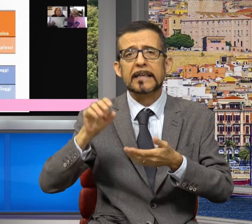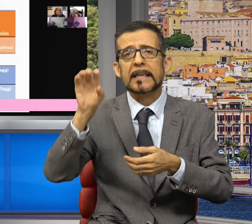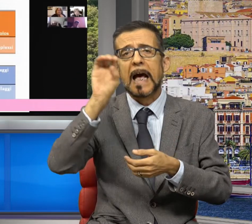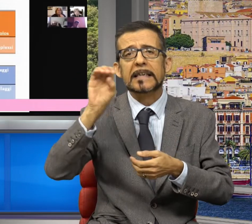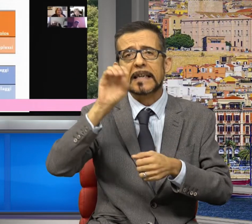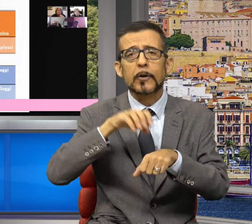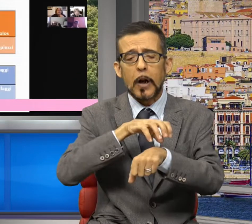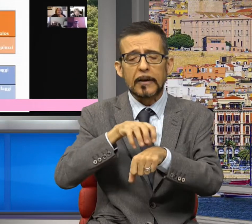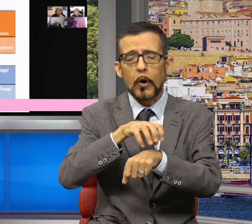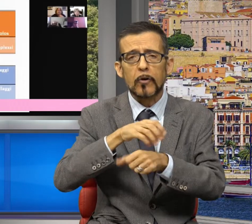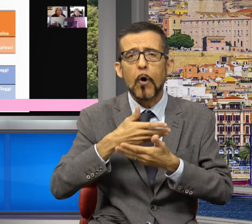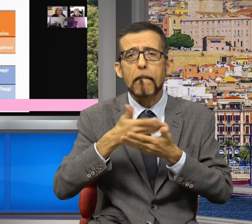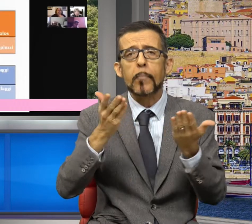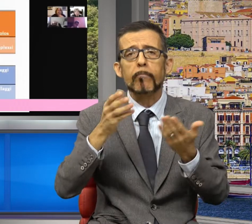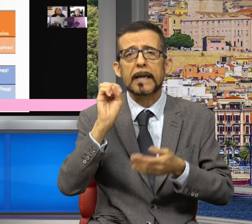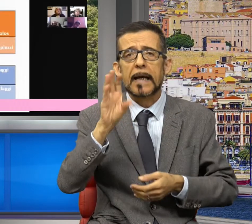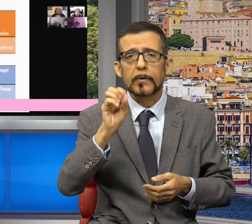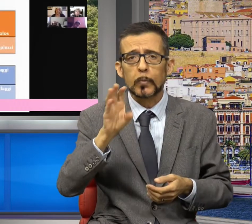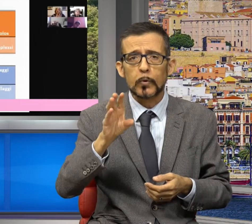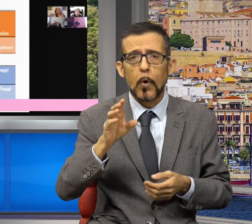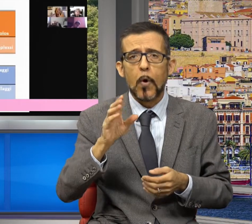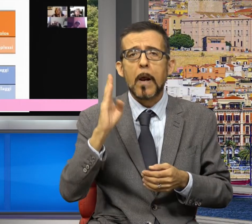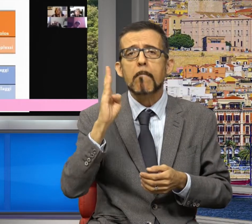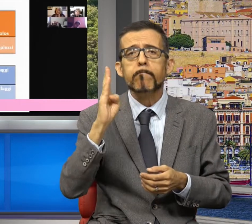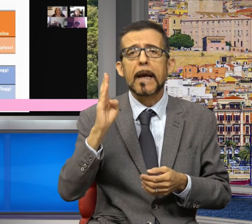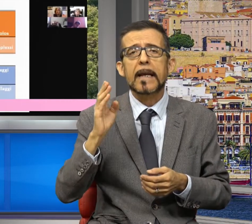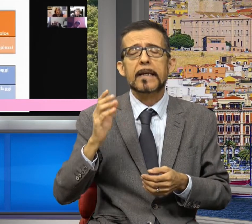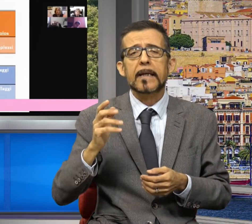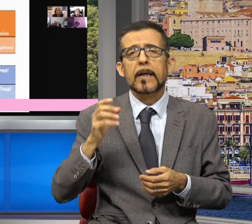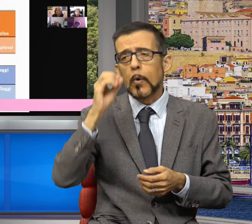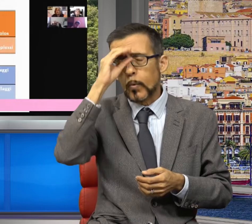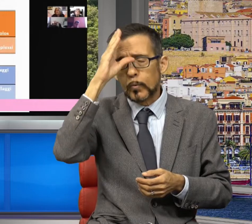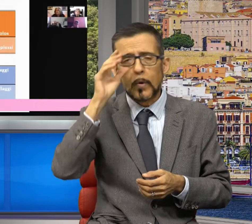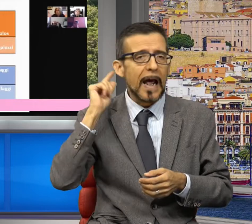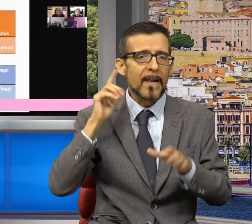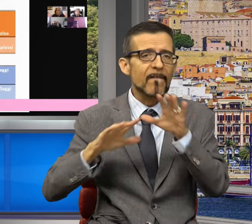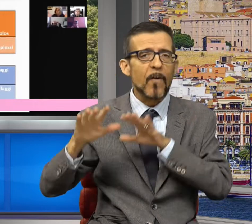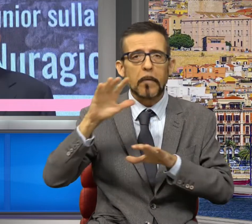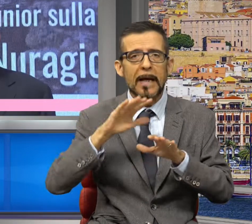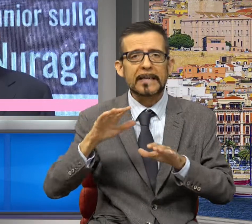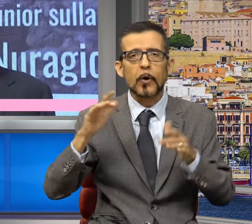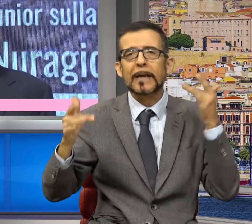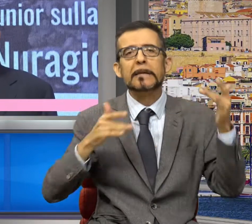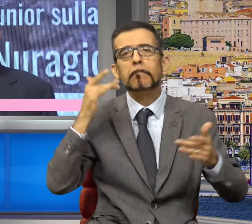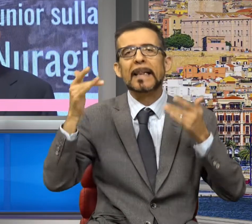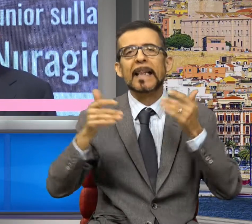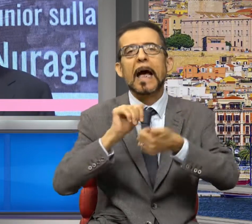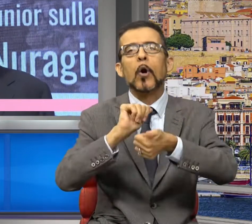Pubblica Istruzione, Beni Culturali, Informazione, Spettacolo e Sport. Beh, noi abbiamo fatto un master